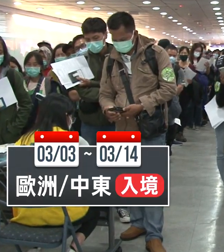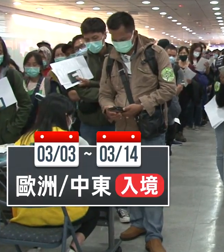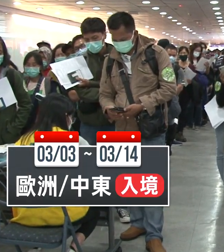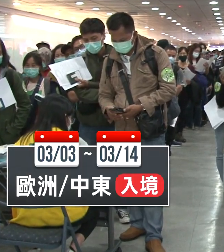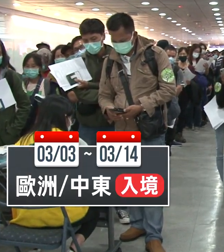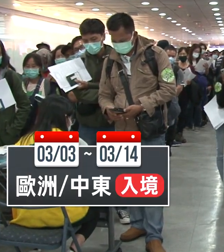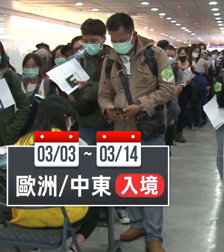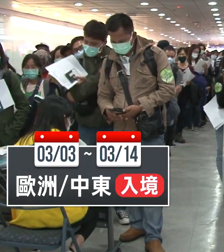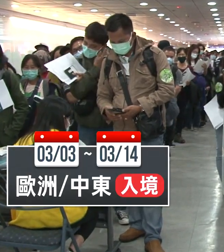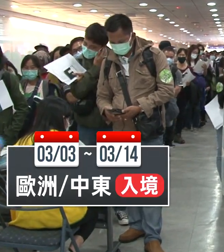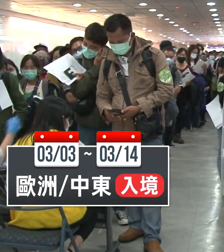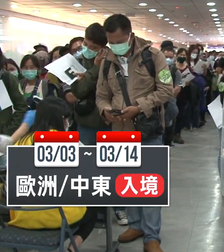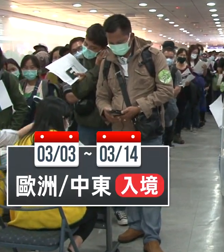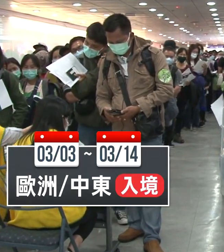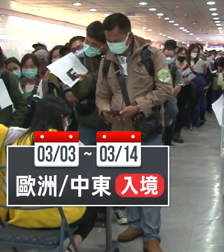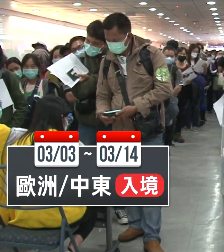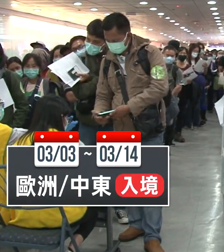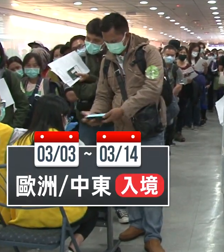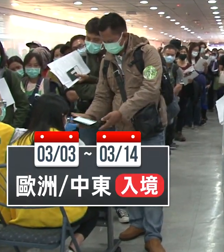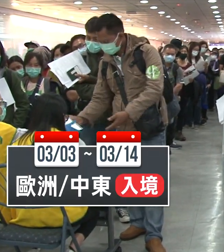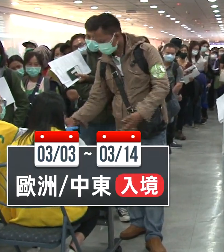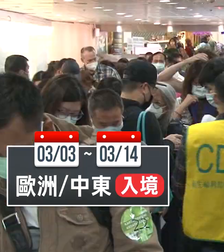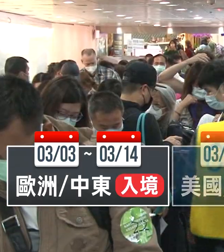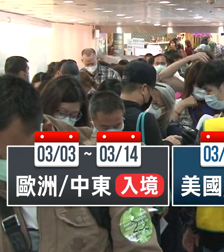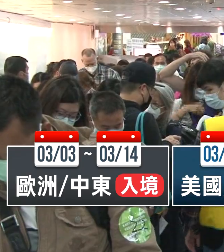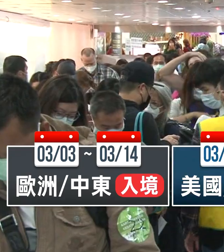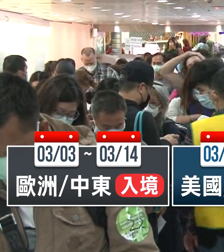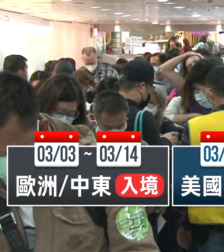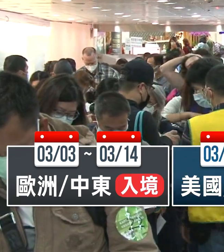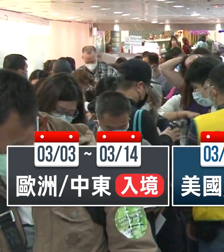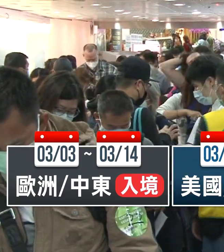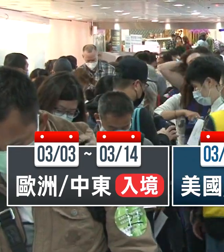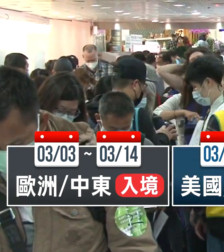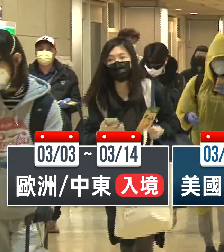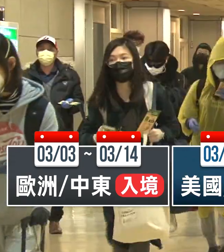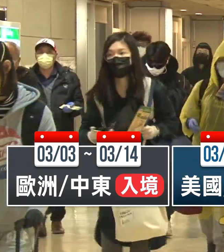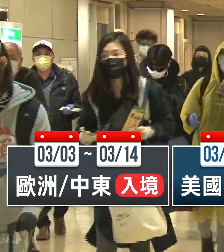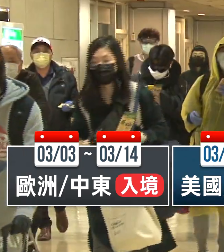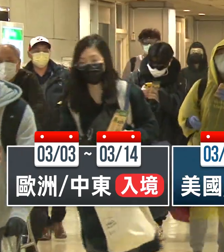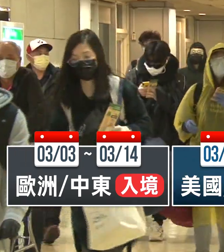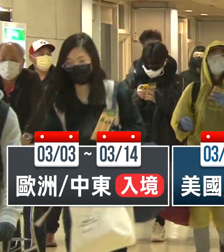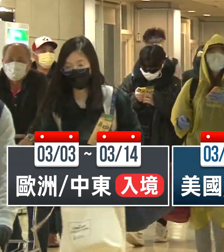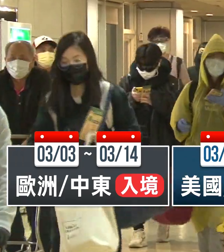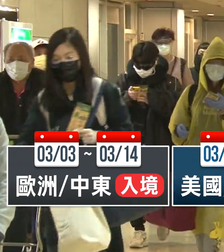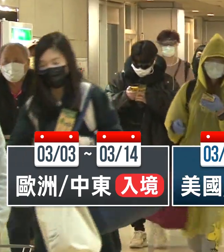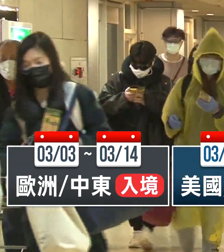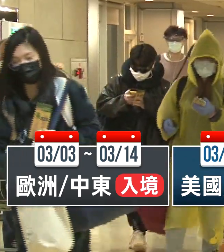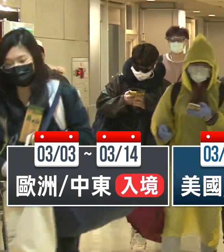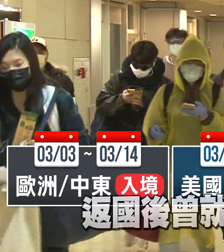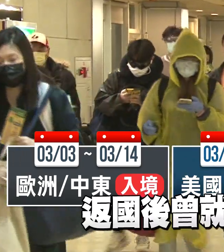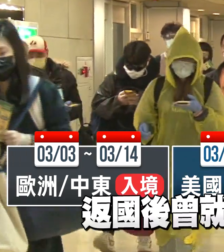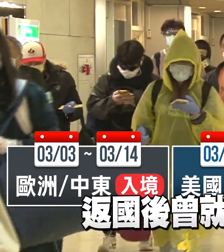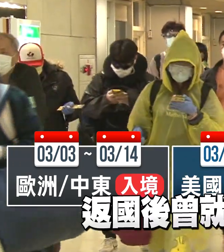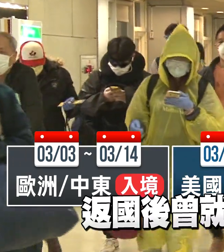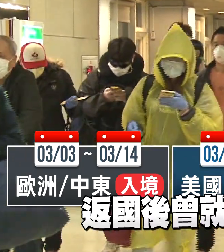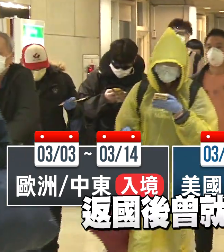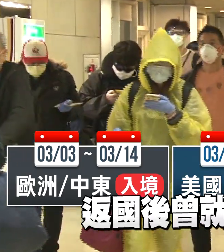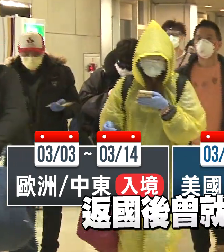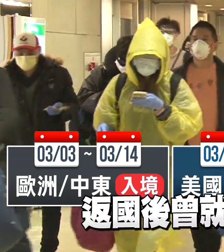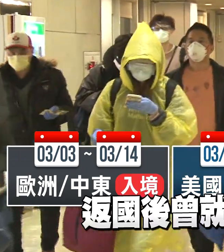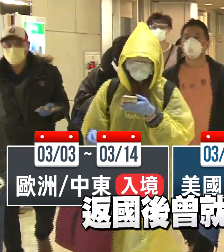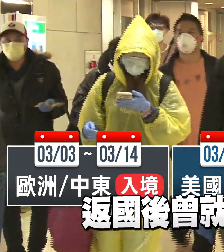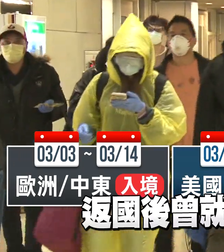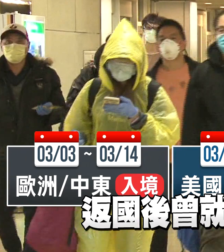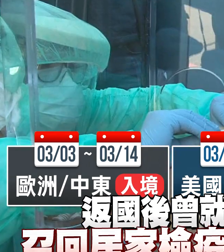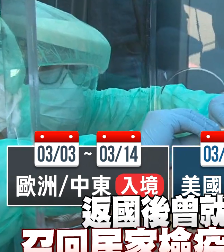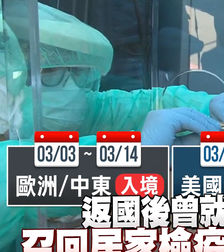到14号从欧洲、中东入境者，以及8号到18号从美国、东亚入境者，将返国后曾经